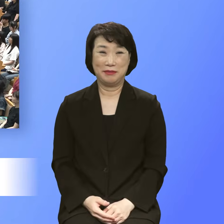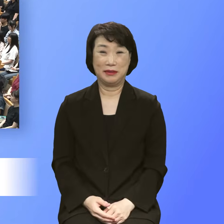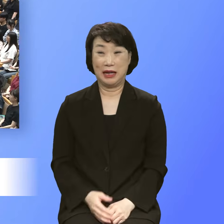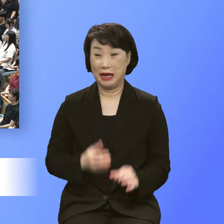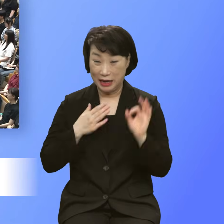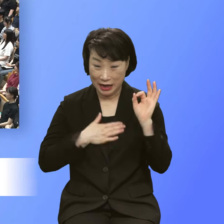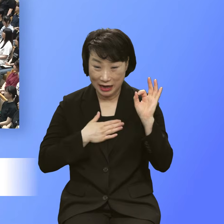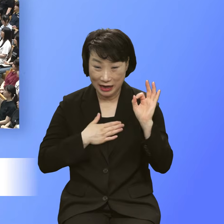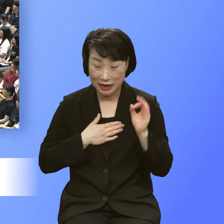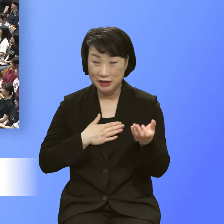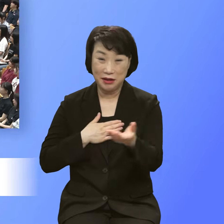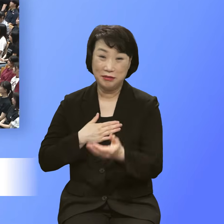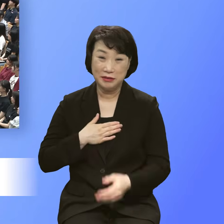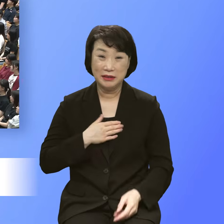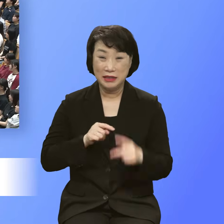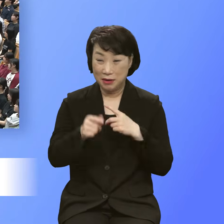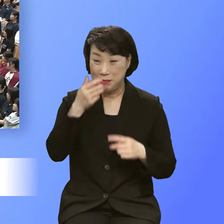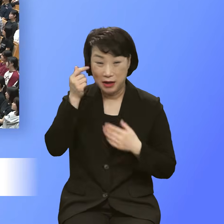알아들었어요?